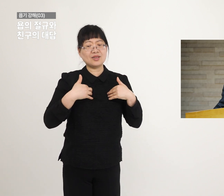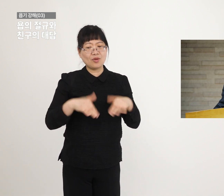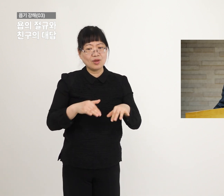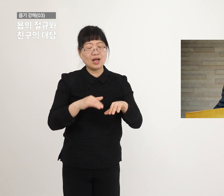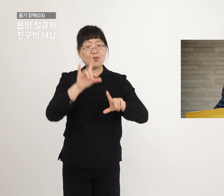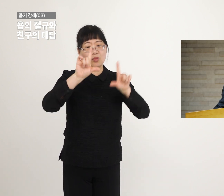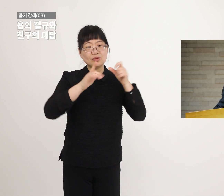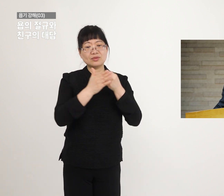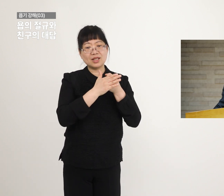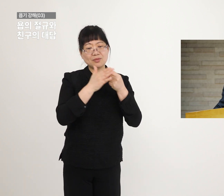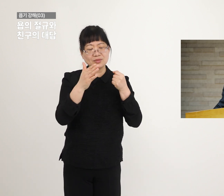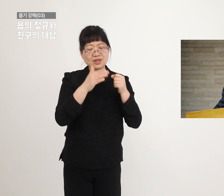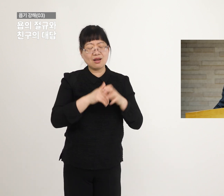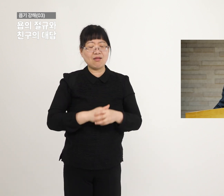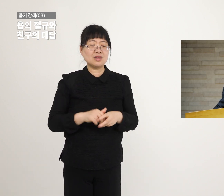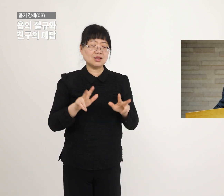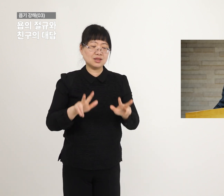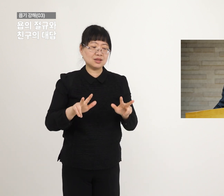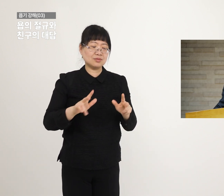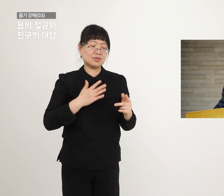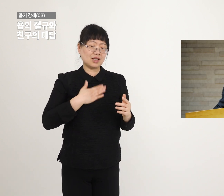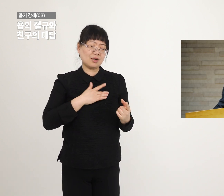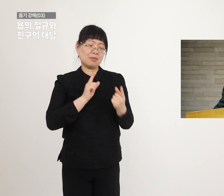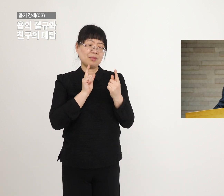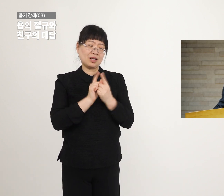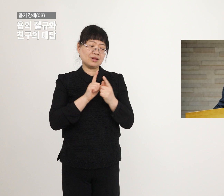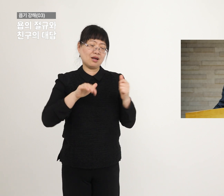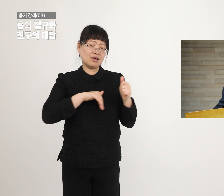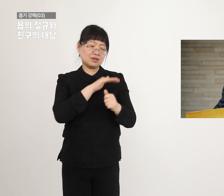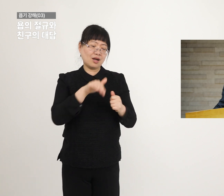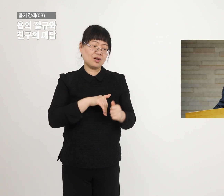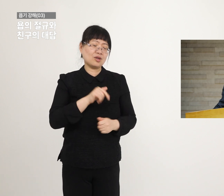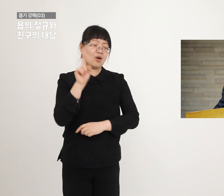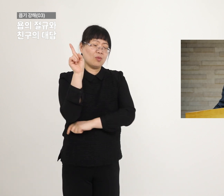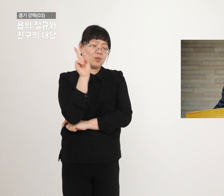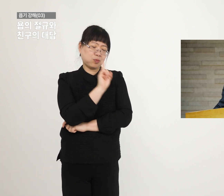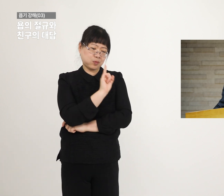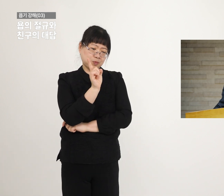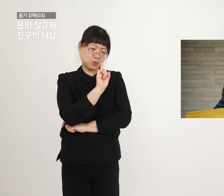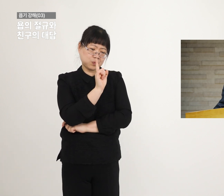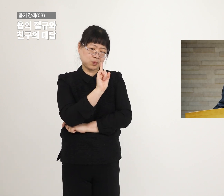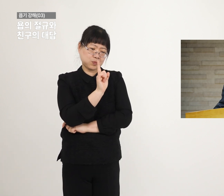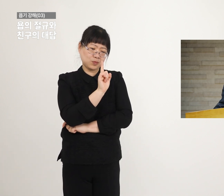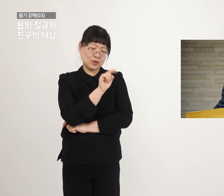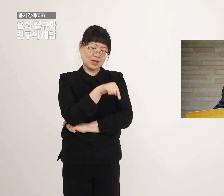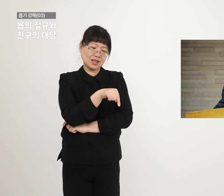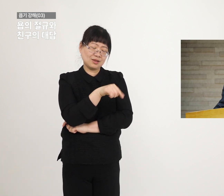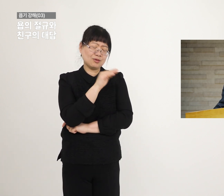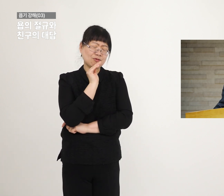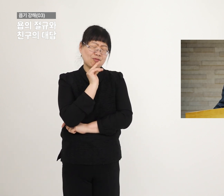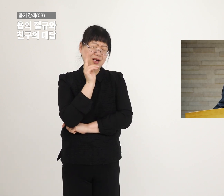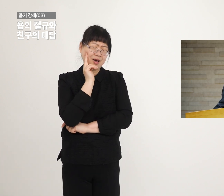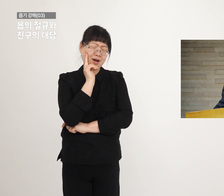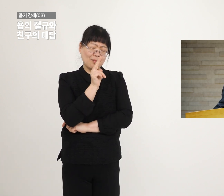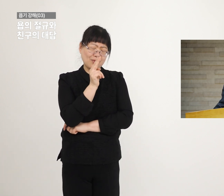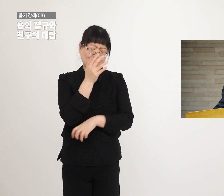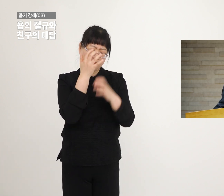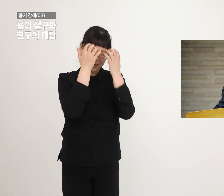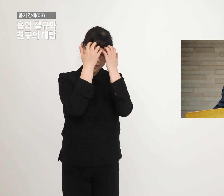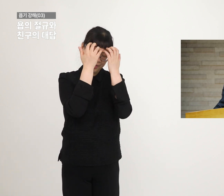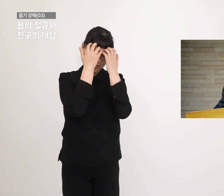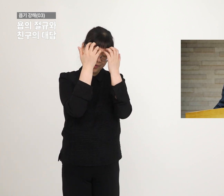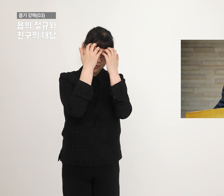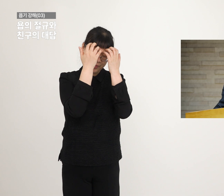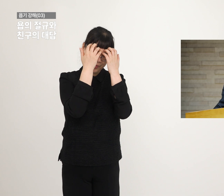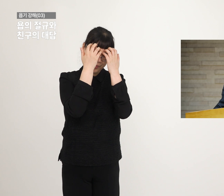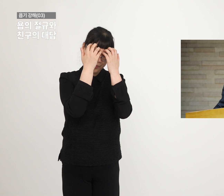때문에 이게 뭔가 나한테 불어닥친 이 놀라운 폭풍우 같은 현실은